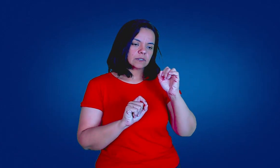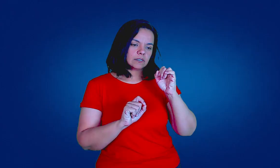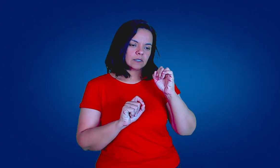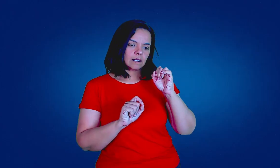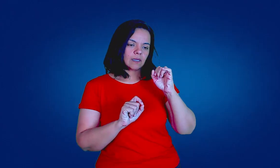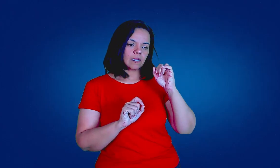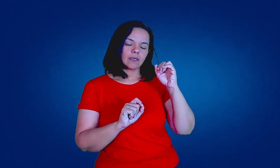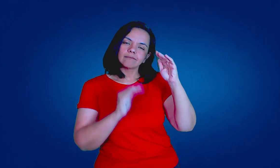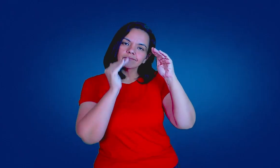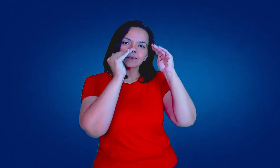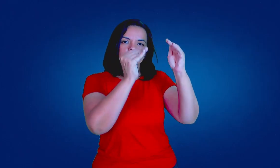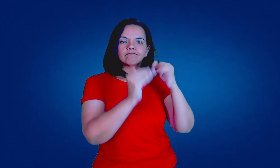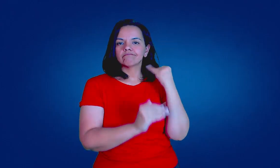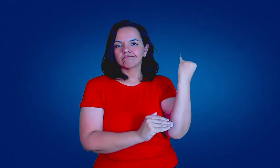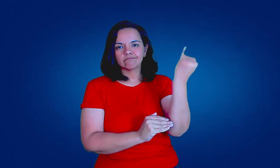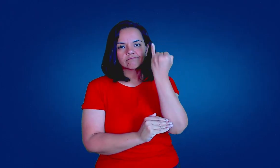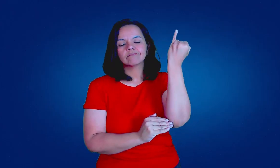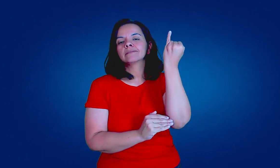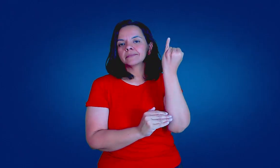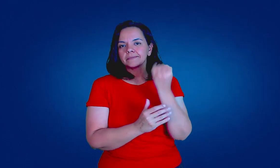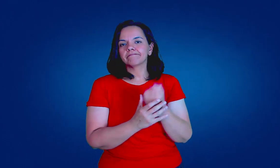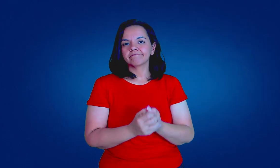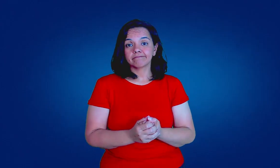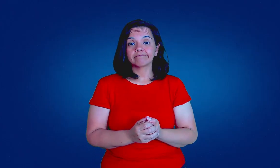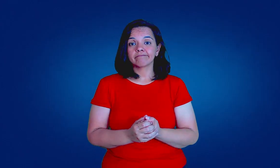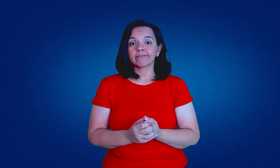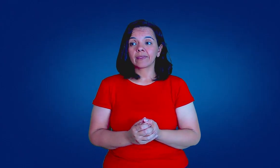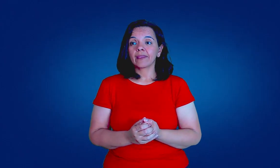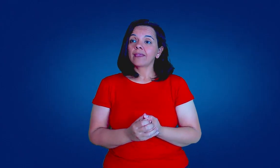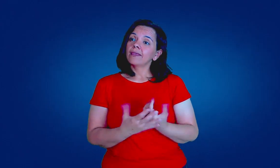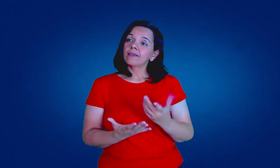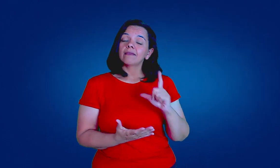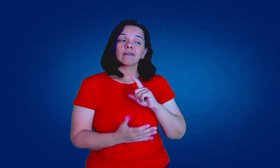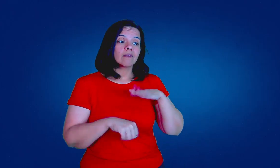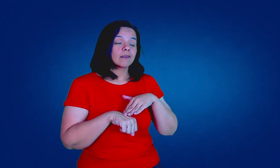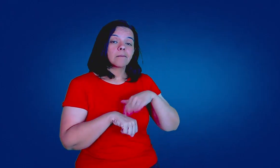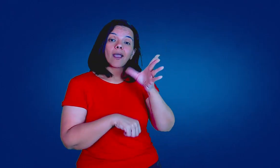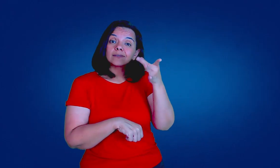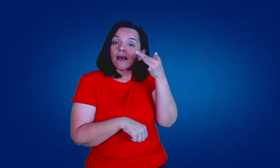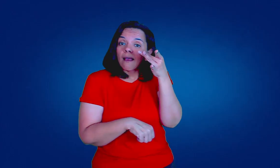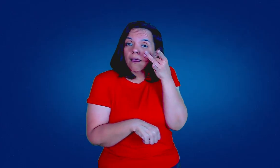E que nós saiamos hoje com desejo de ser obediente.